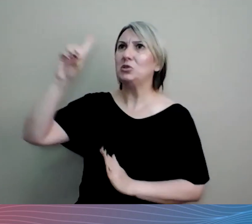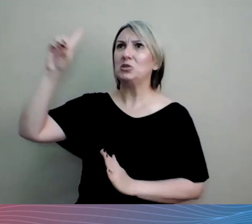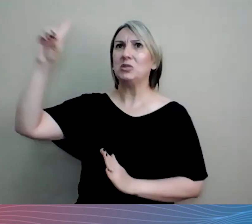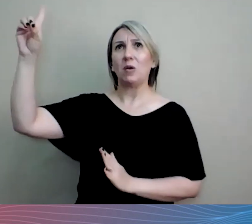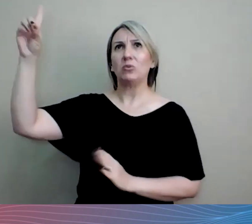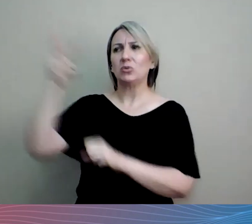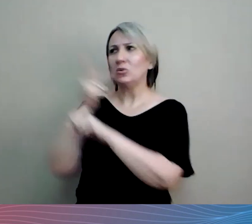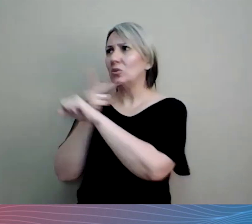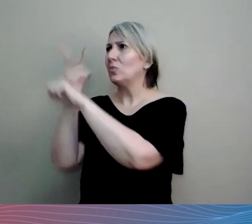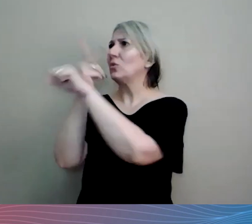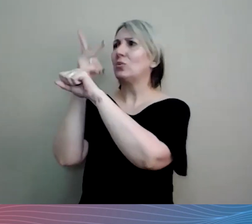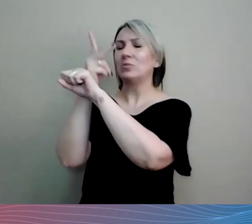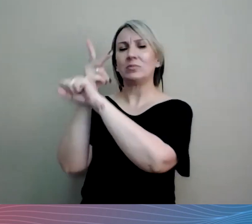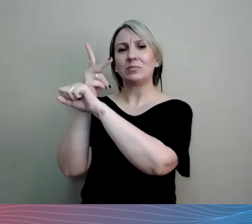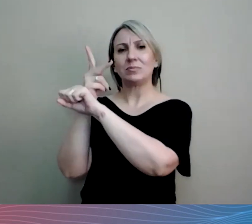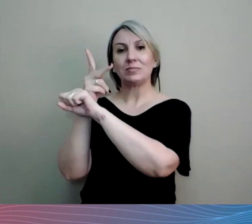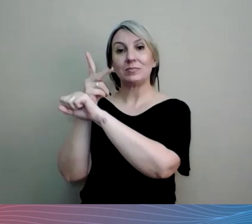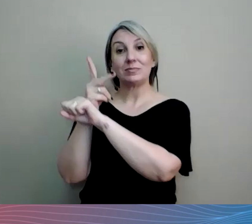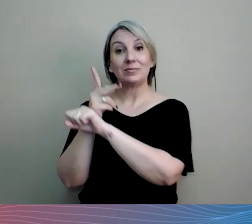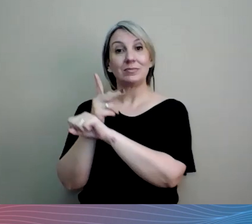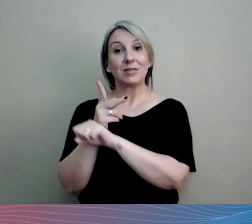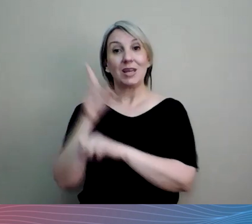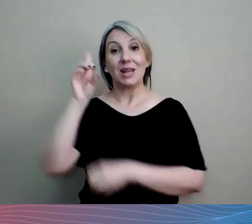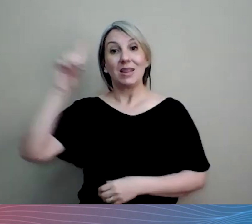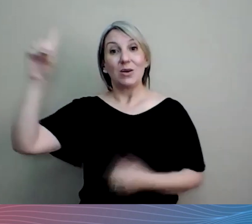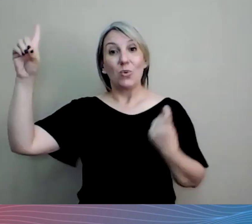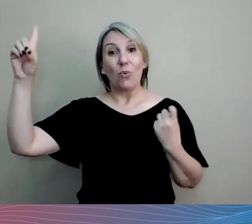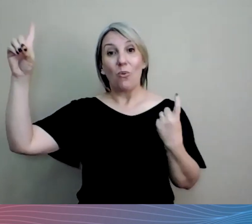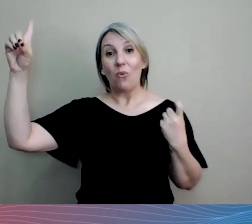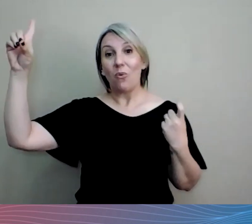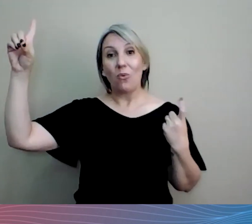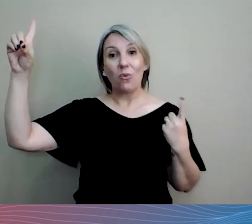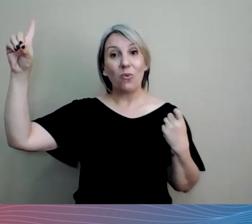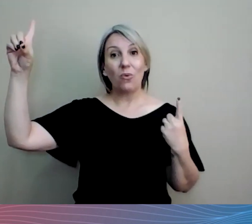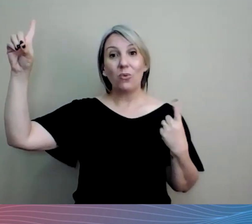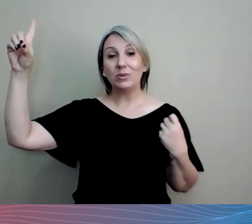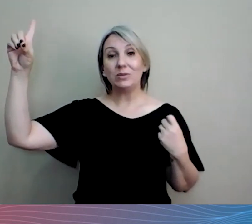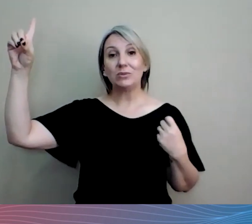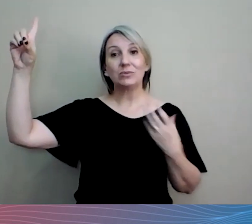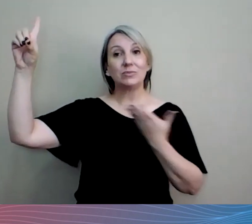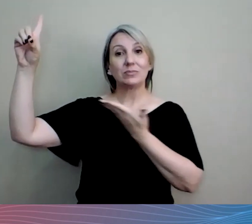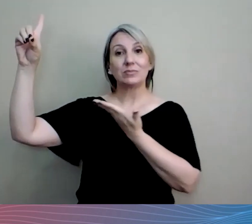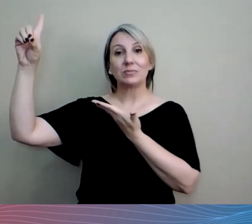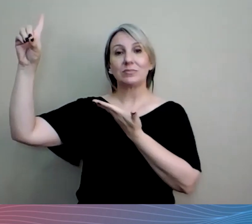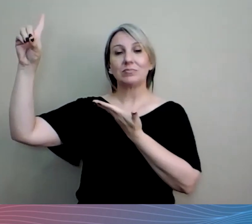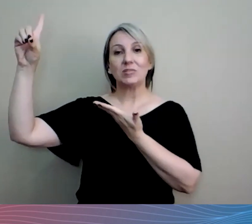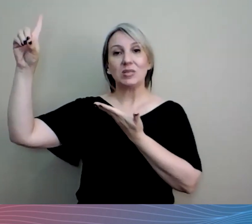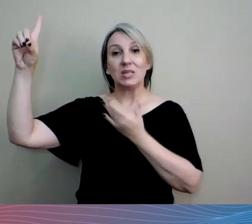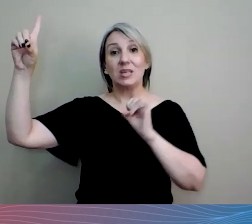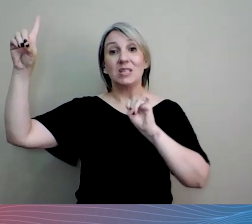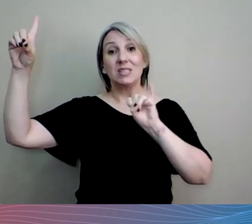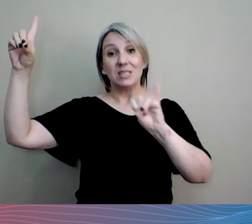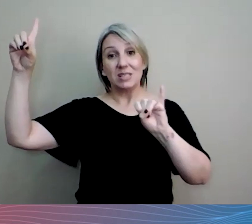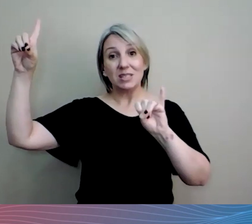deuses. Deus é o único Deus, tá? Então essa é a base da nossa fé. Se você crê em três